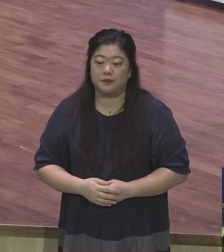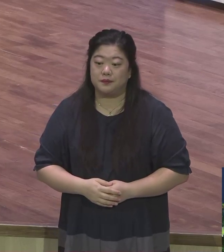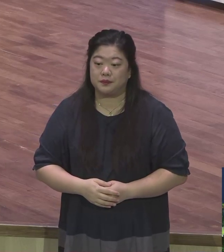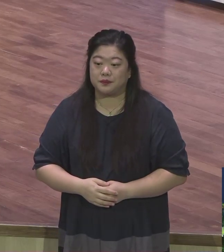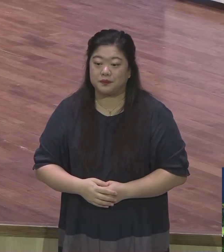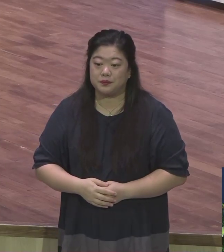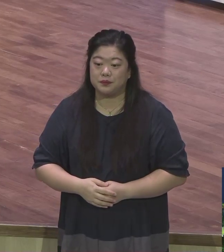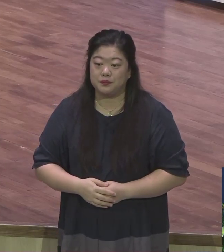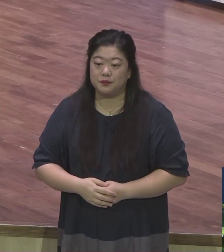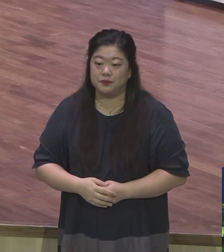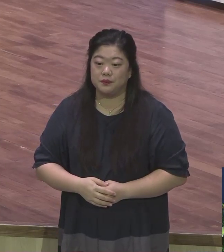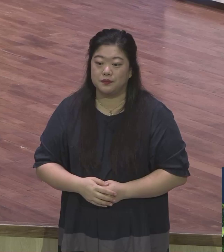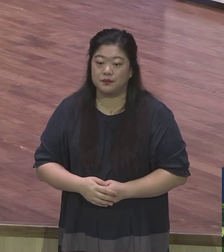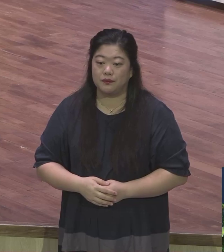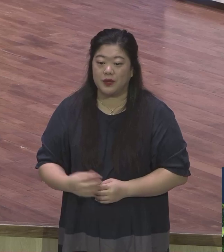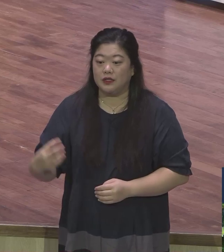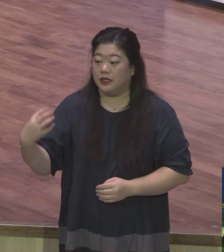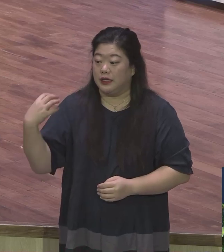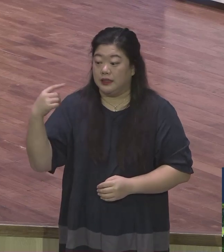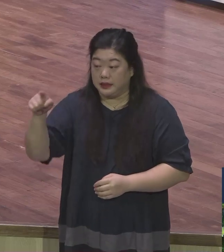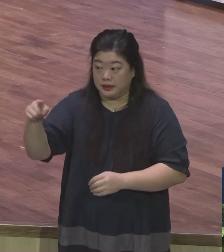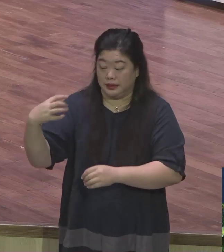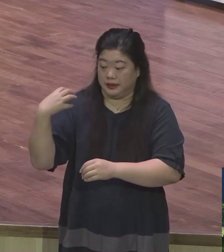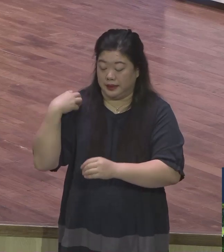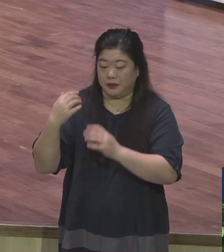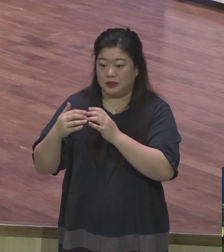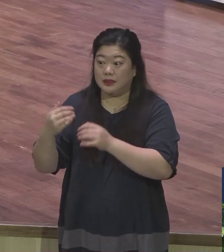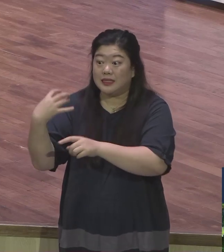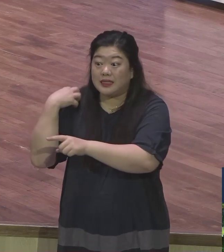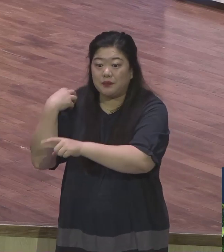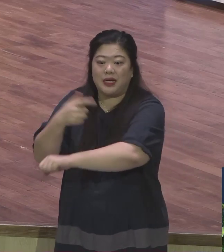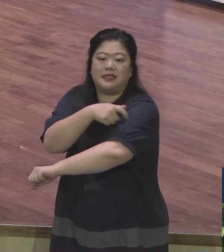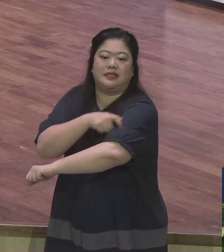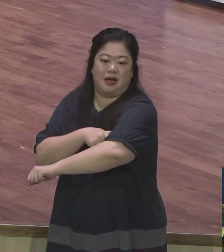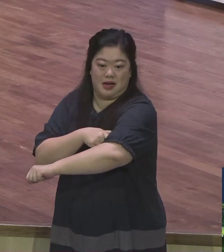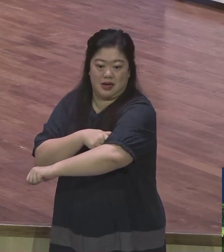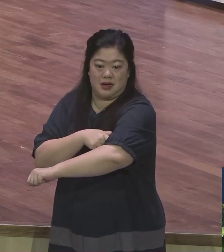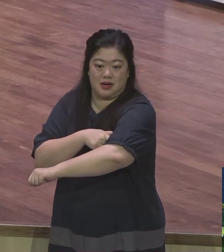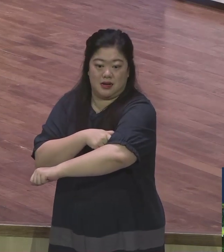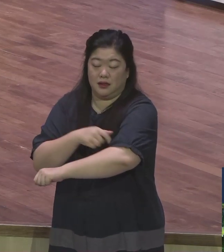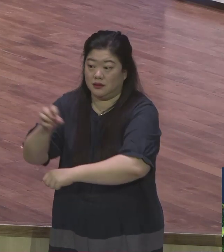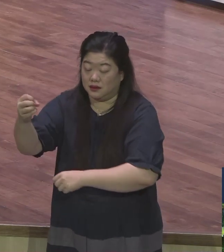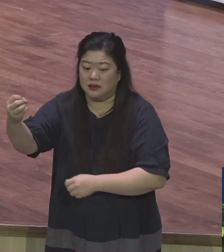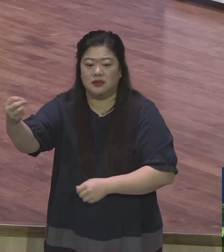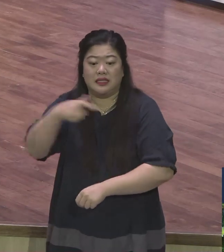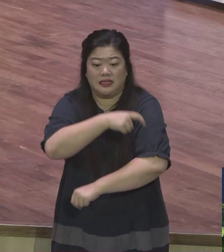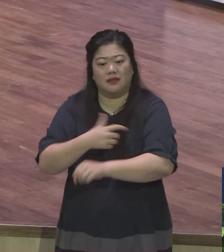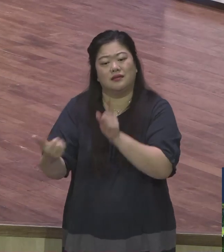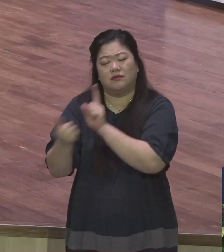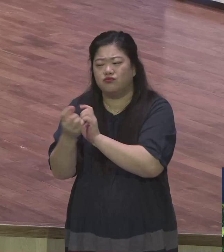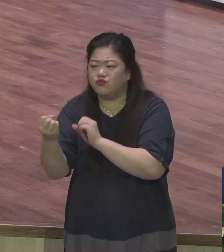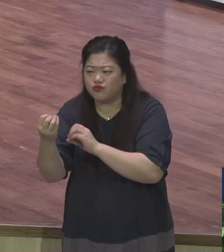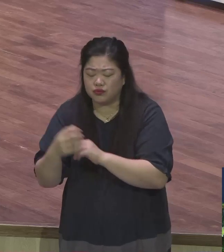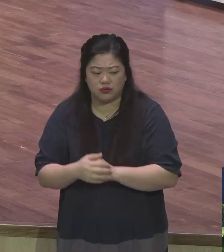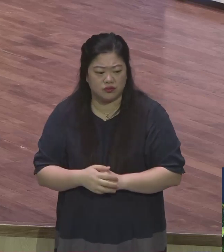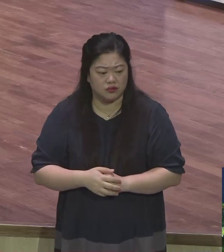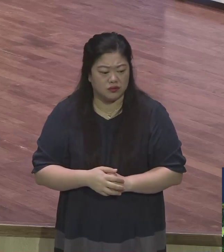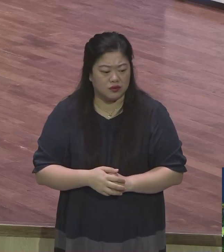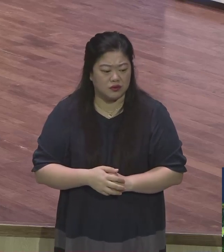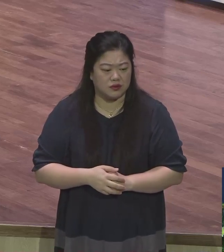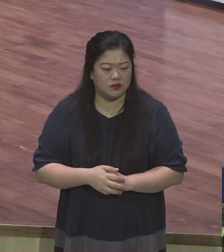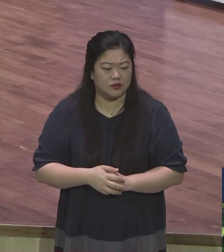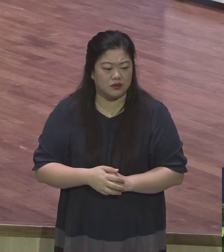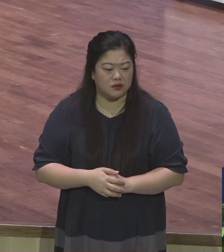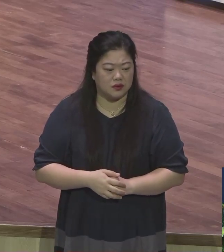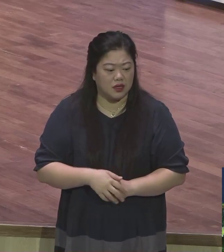담당하고 있는 이사가 얘기해. 너무 안타깝다. 우리 교회가 자는 데 우리 교회